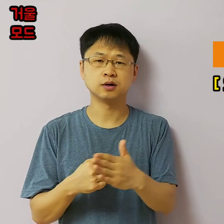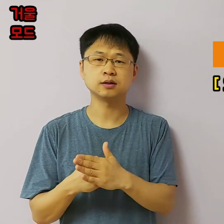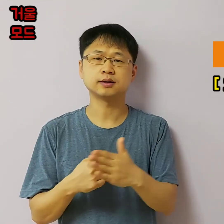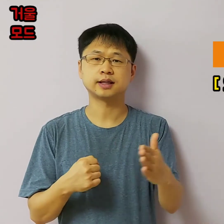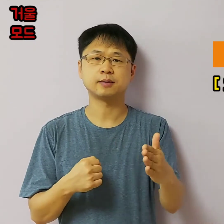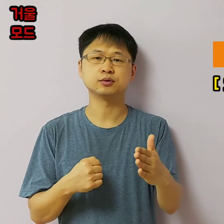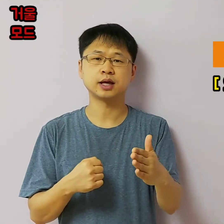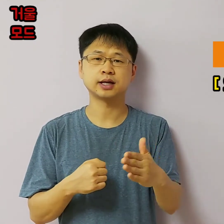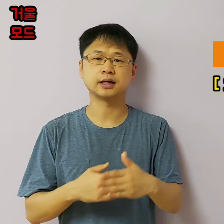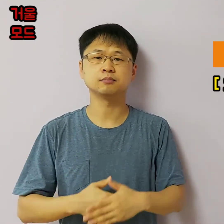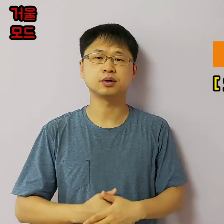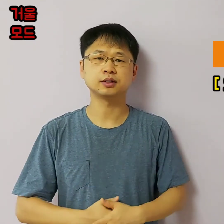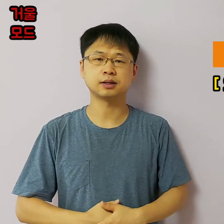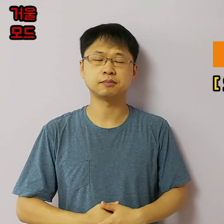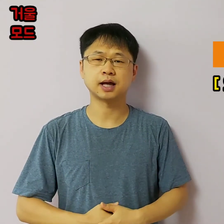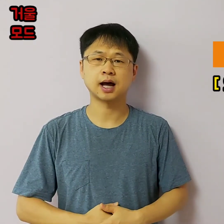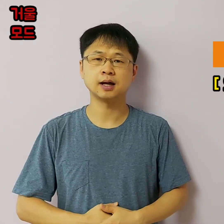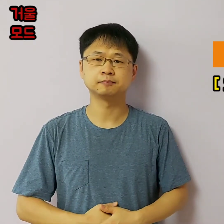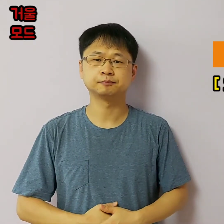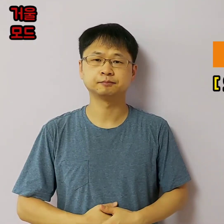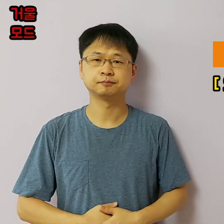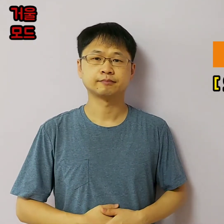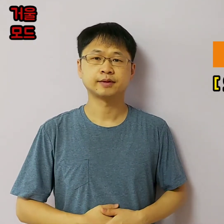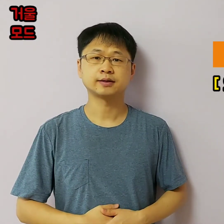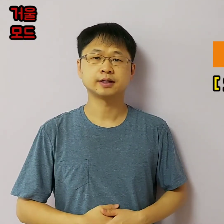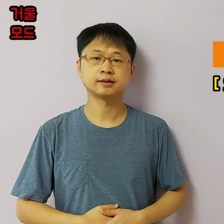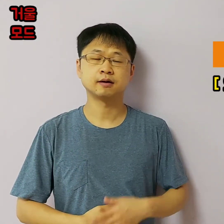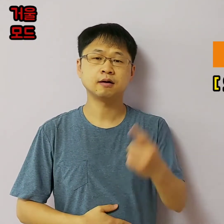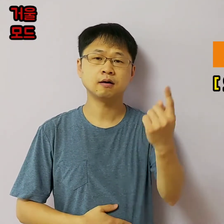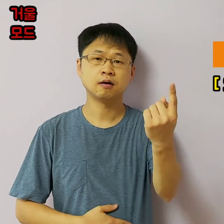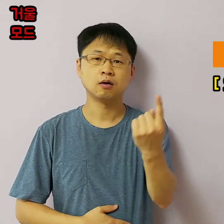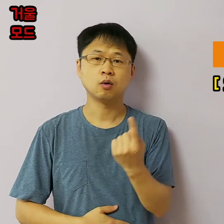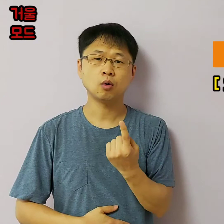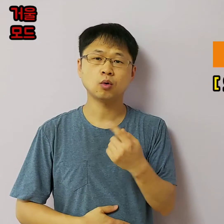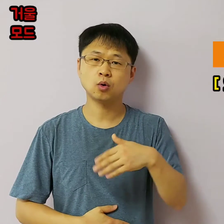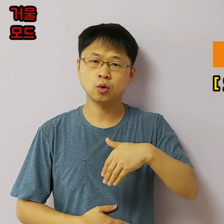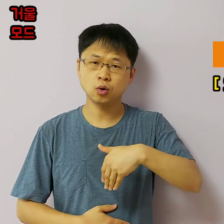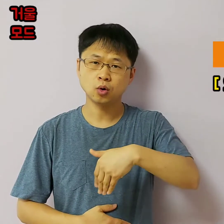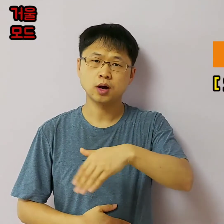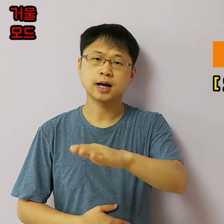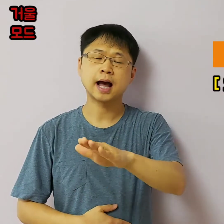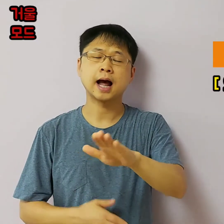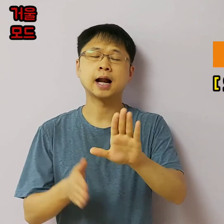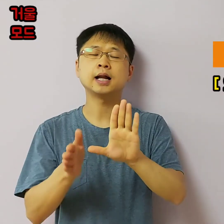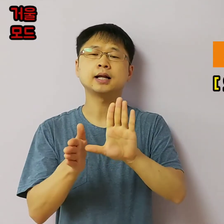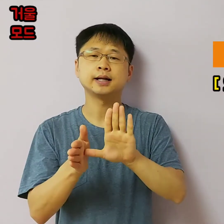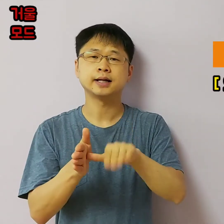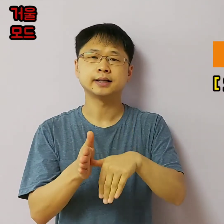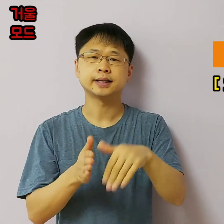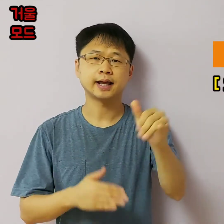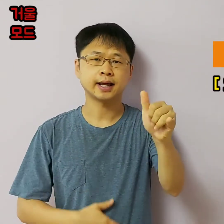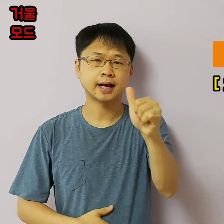무엇 때문에 라는 표현이 됩니다. 네, 그래서 오고 갈